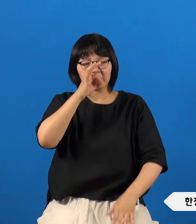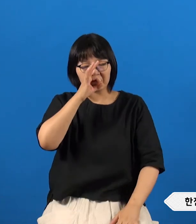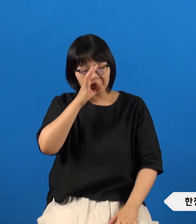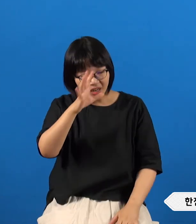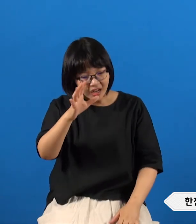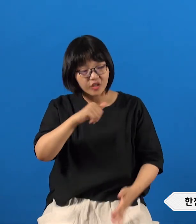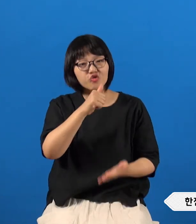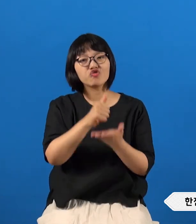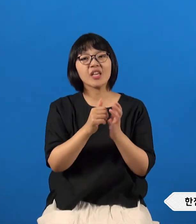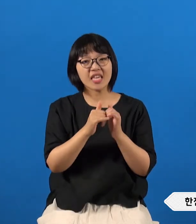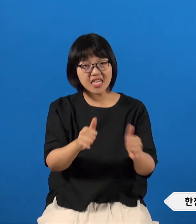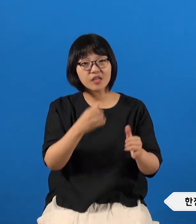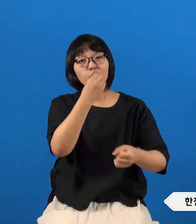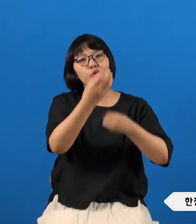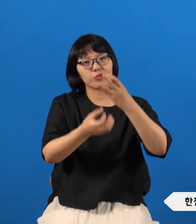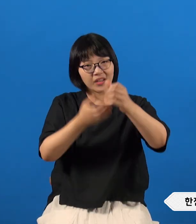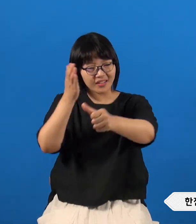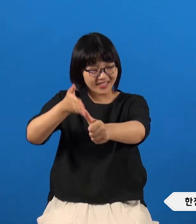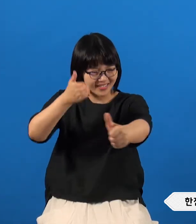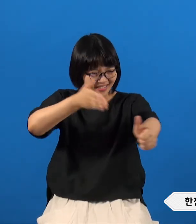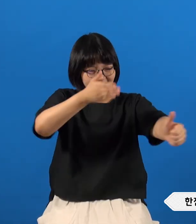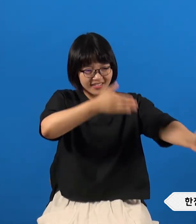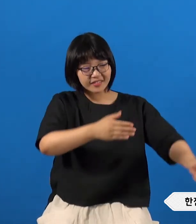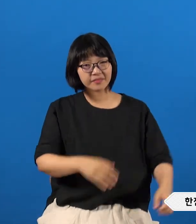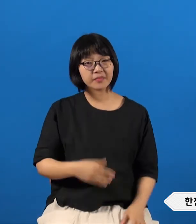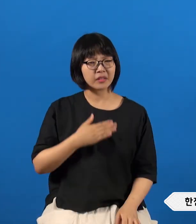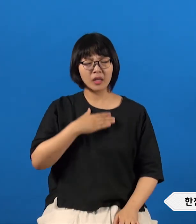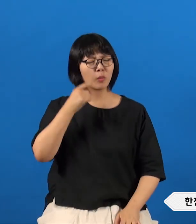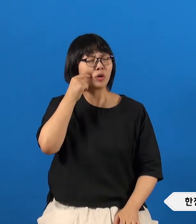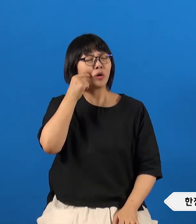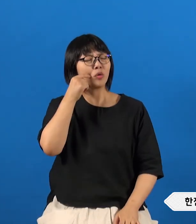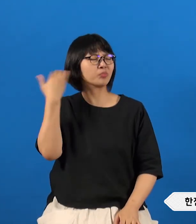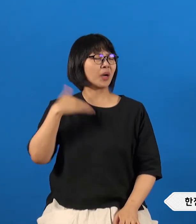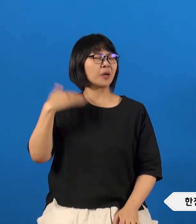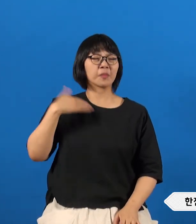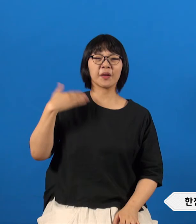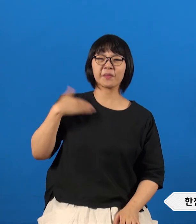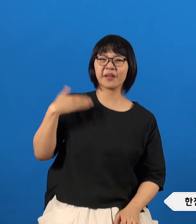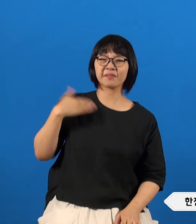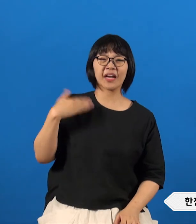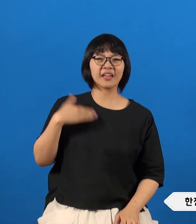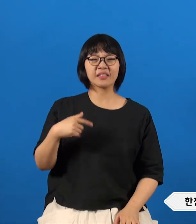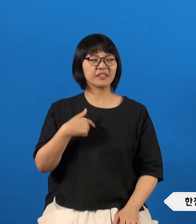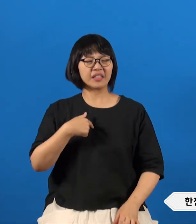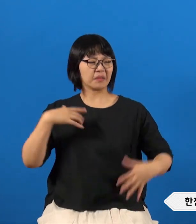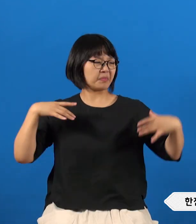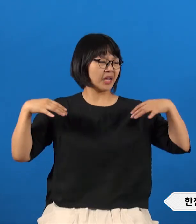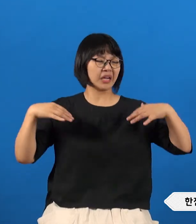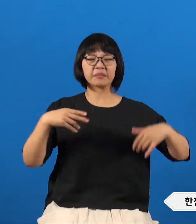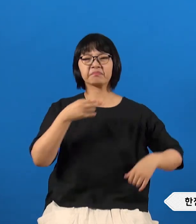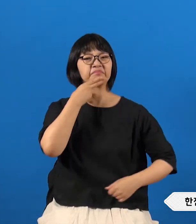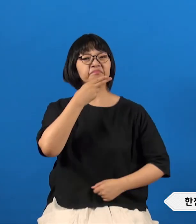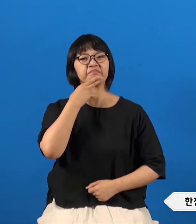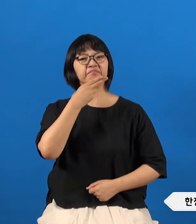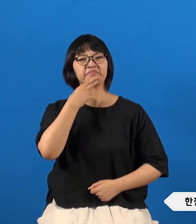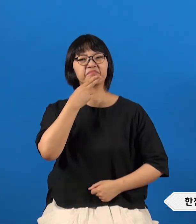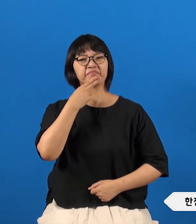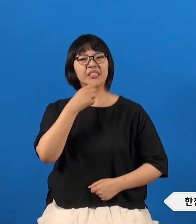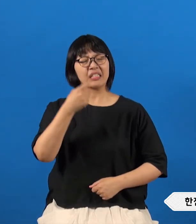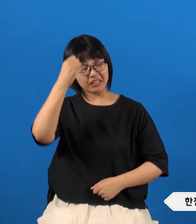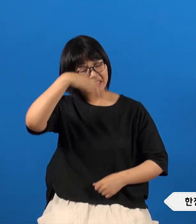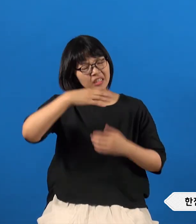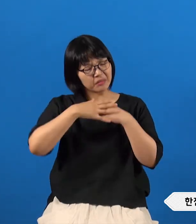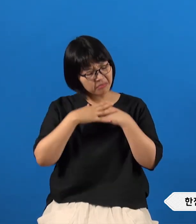것을 고백할 수 있기를 바랍니다. 나는 아무것도 내어놓을 것도 없고 아무것도 자랑할 것도 없는